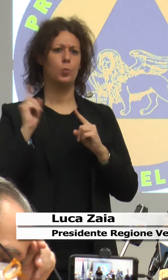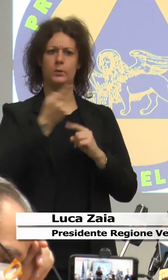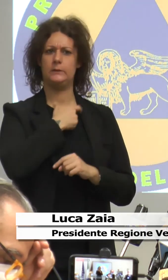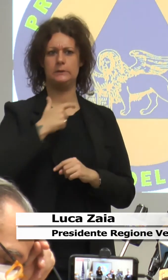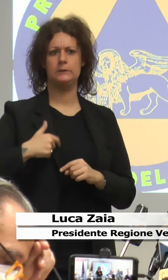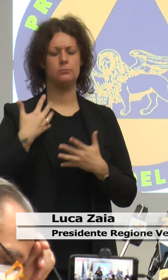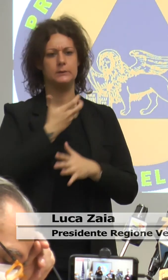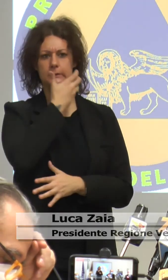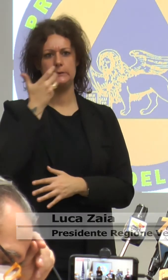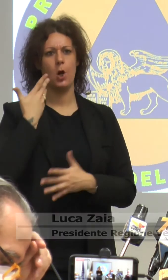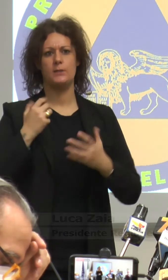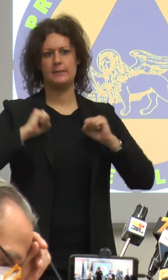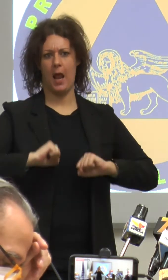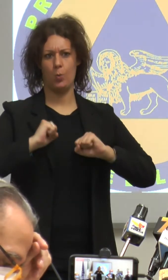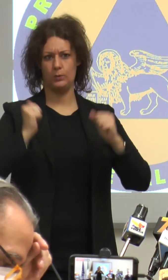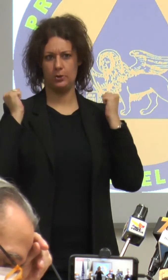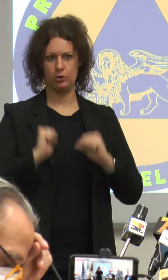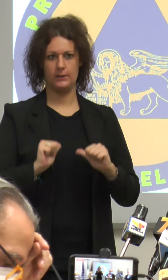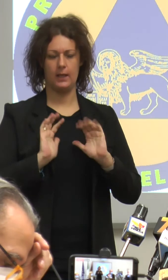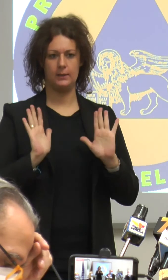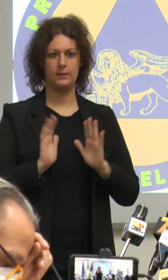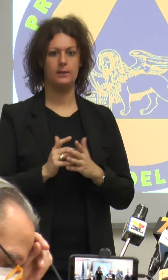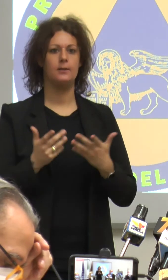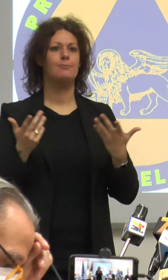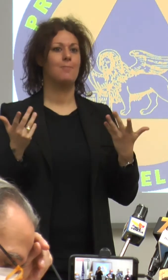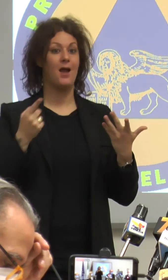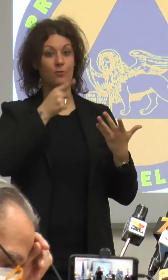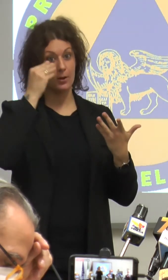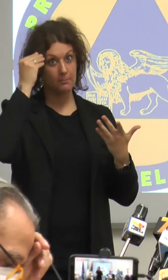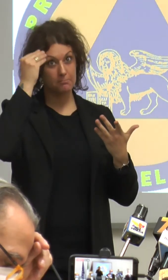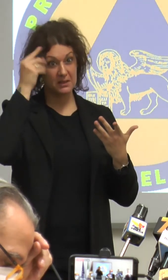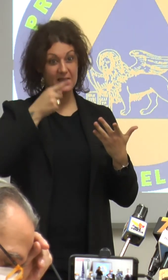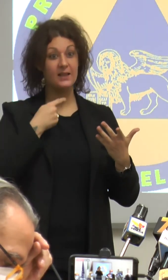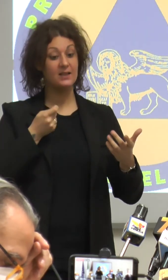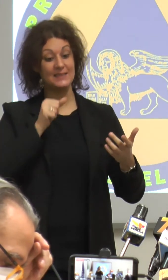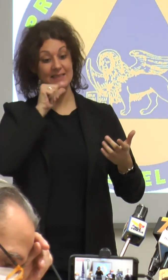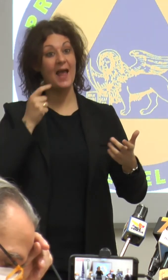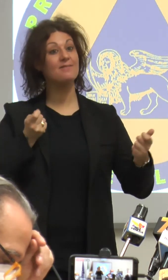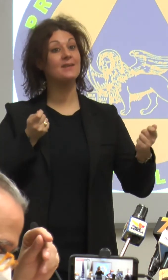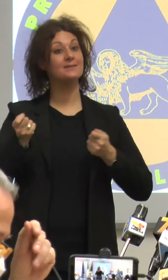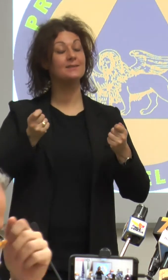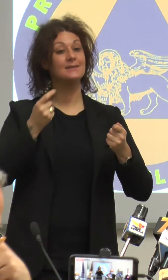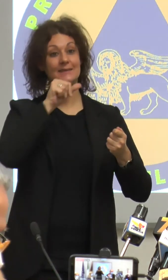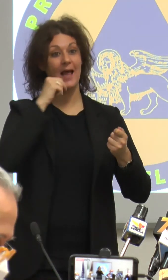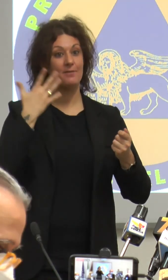cittadini. Però è pur vero che se pensiamo di gestirla con le multe, guardate, poi